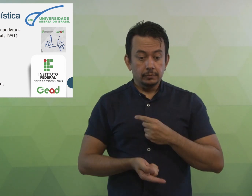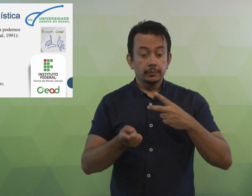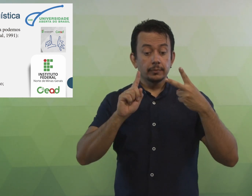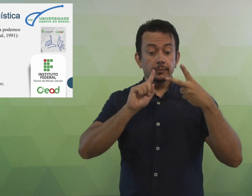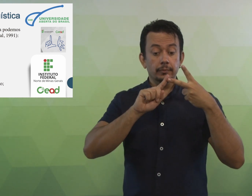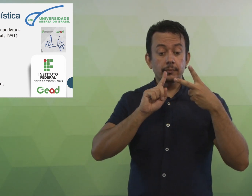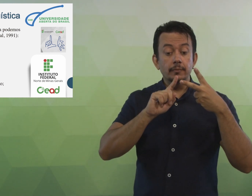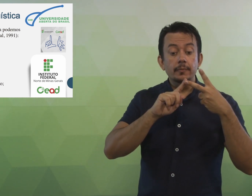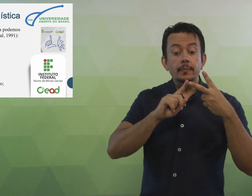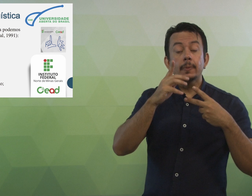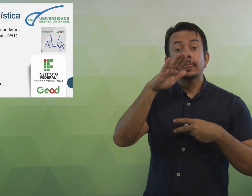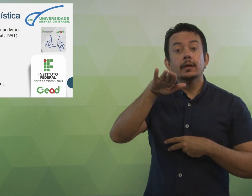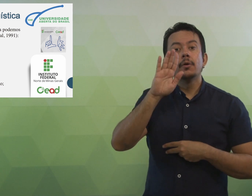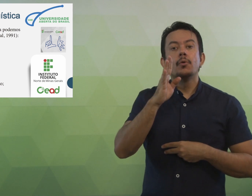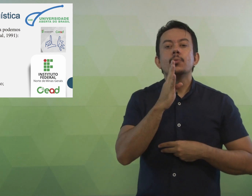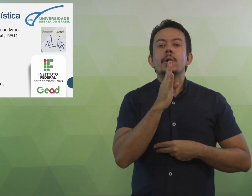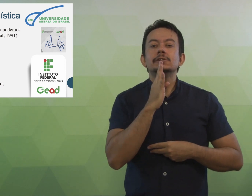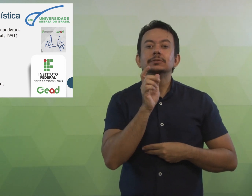correta.